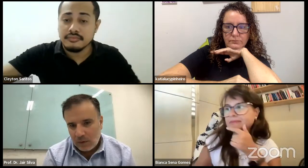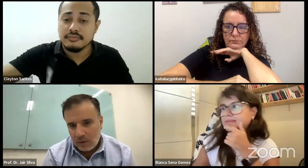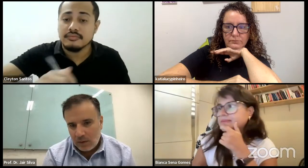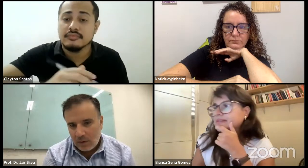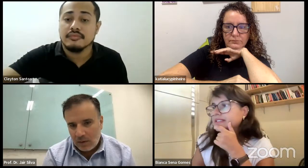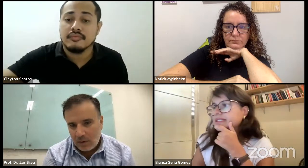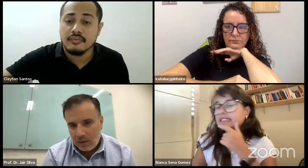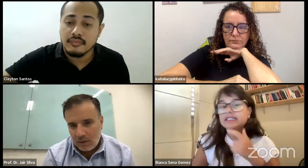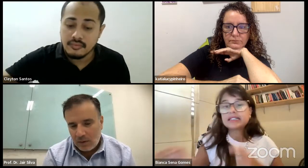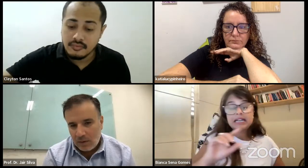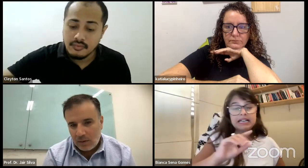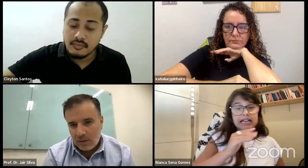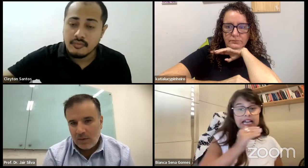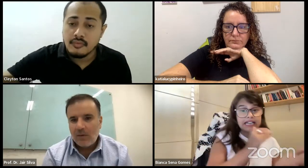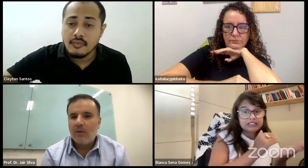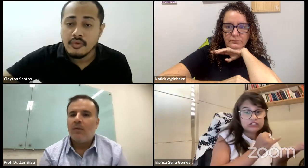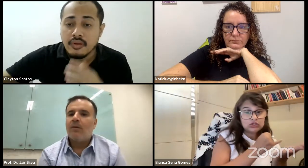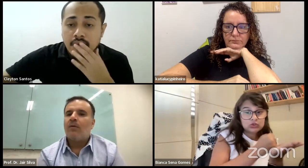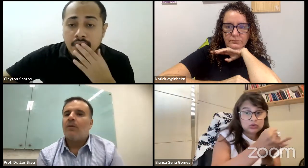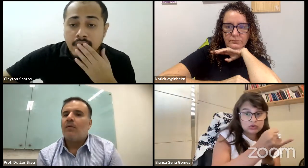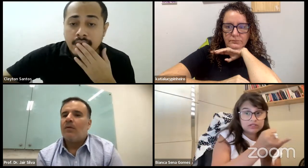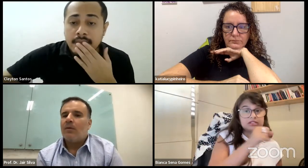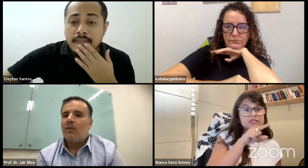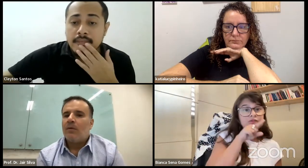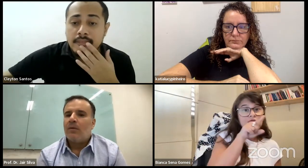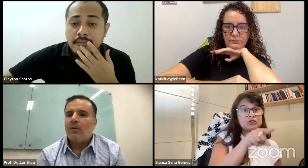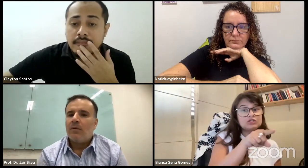Fiquei um pouco confusa, desculpa.